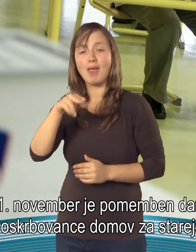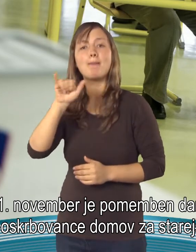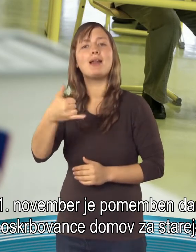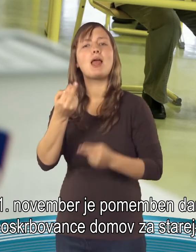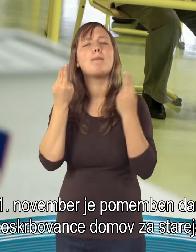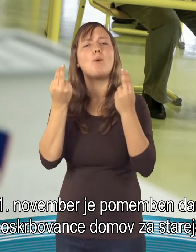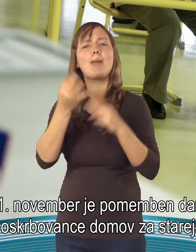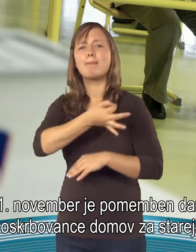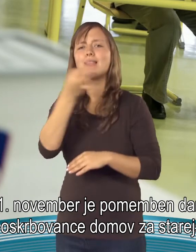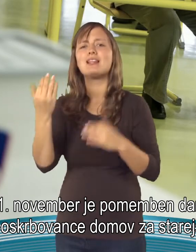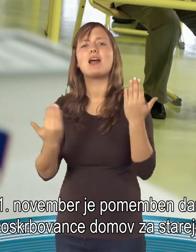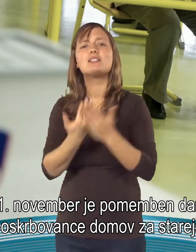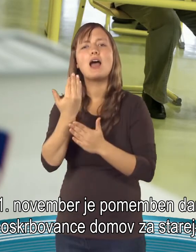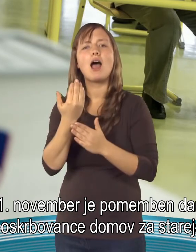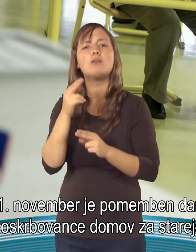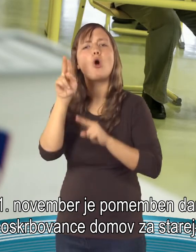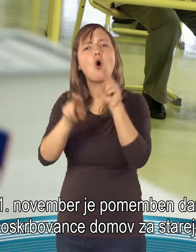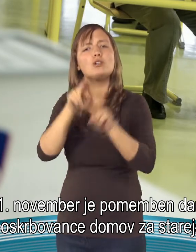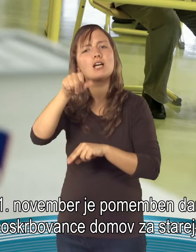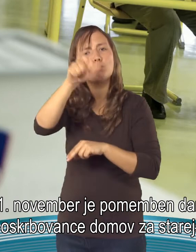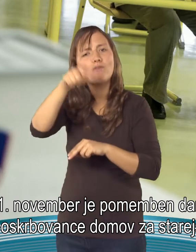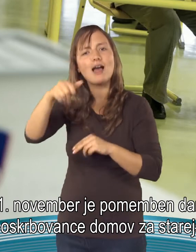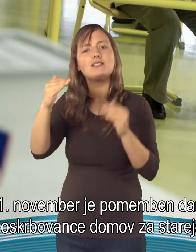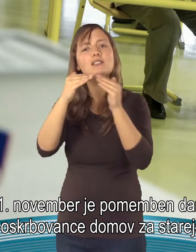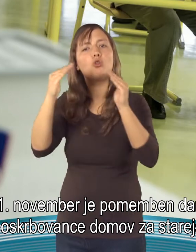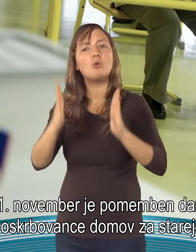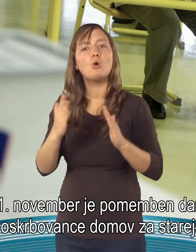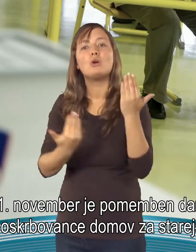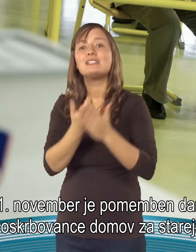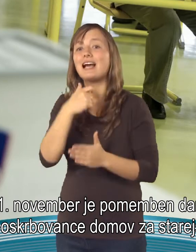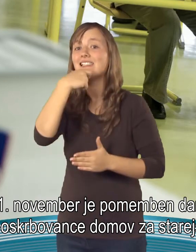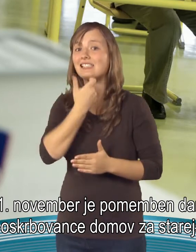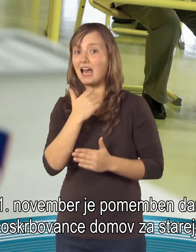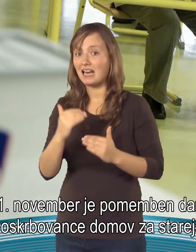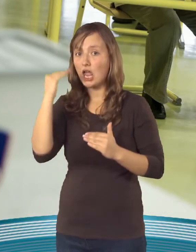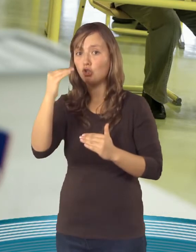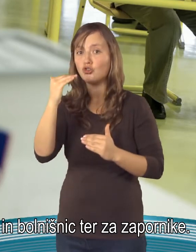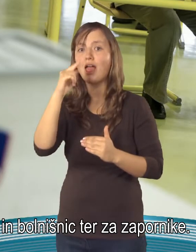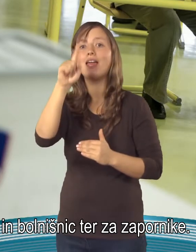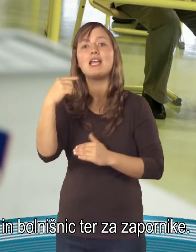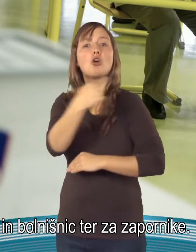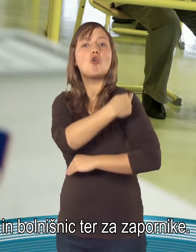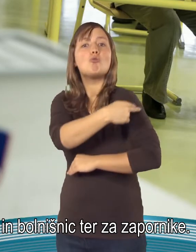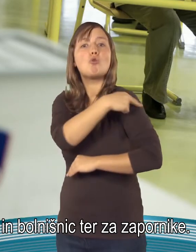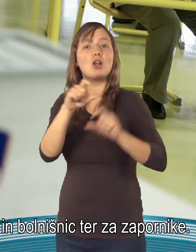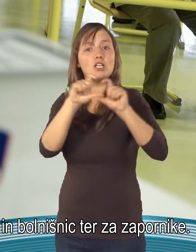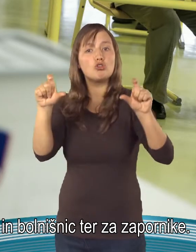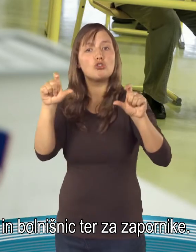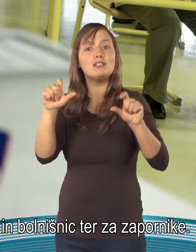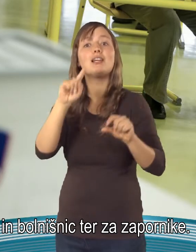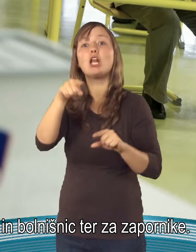Enaindvajseti november je pomemben dan za oskrbovance domov za starejše in bolnišnic ter za zapornike.